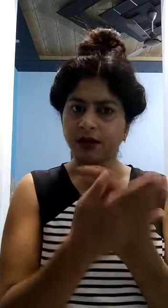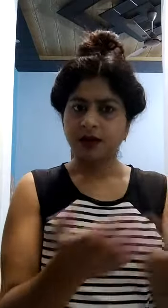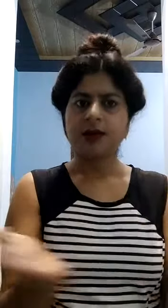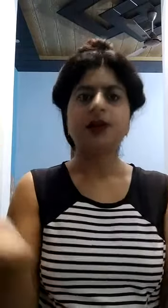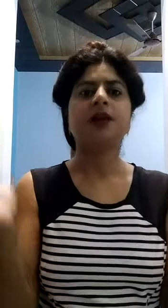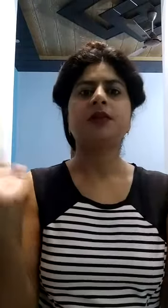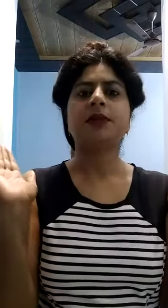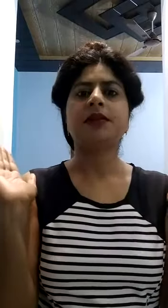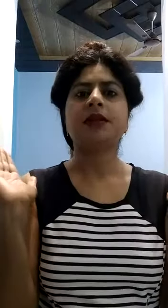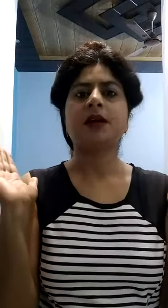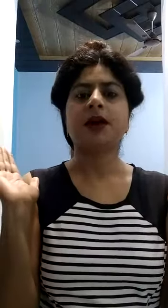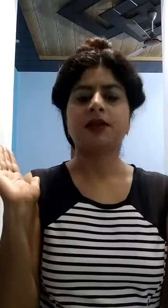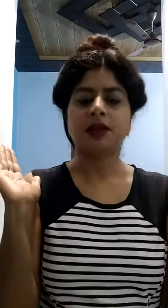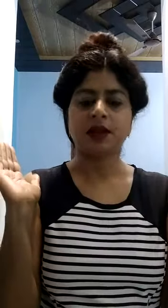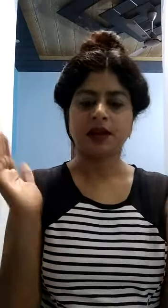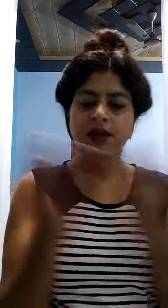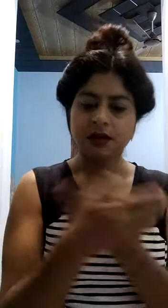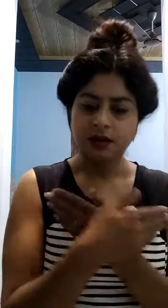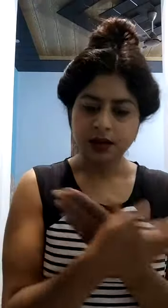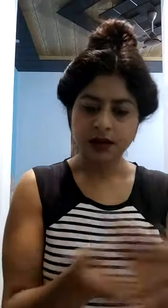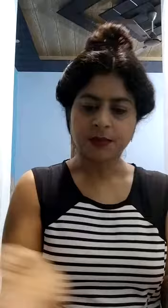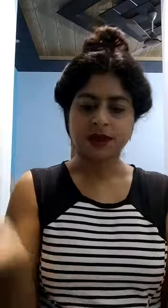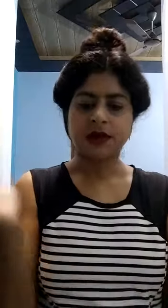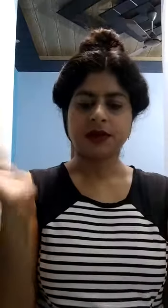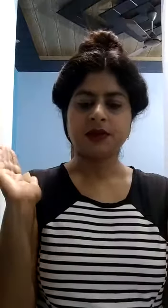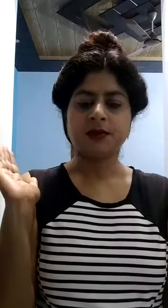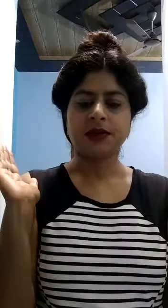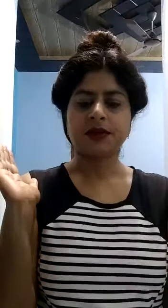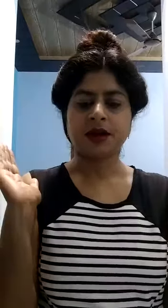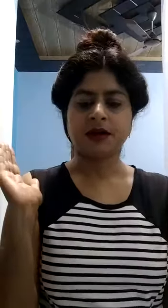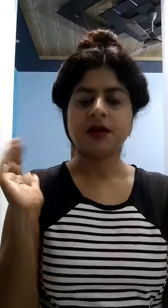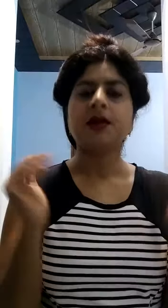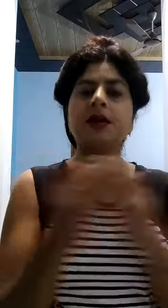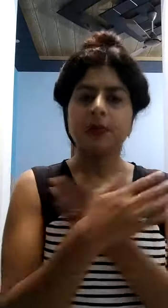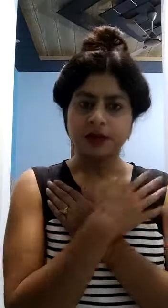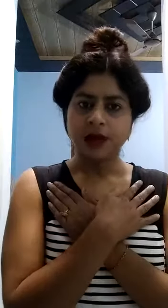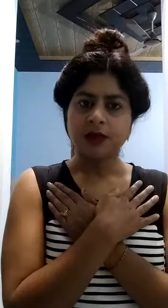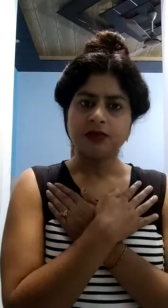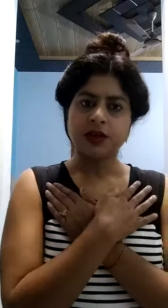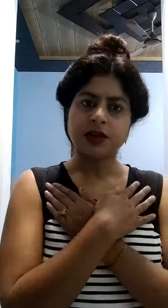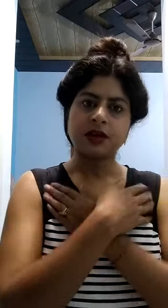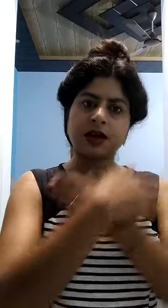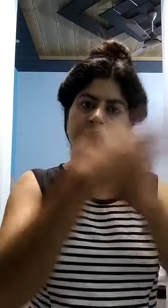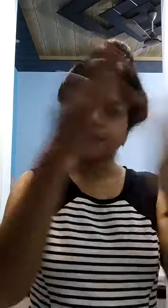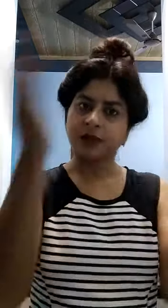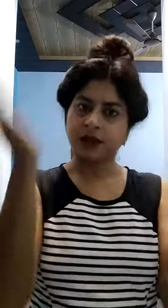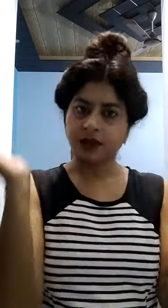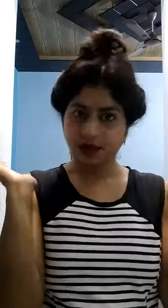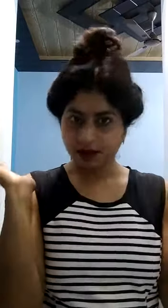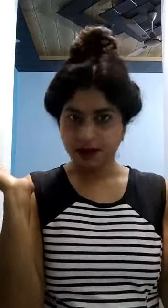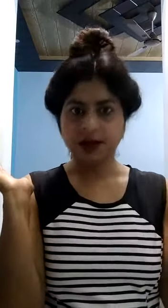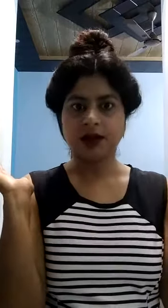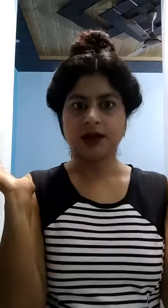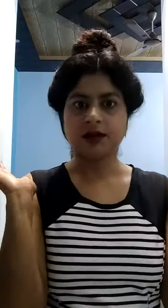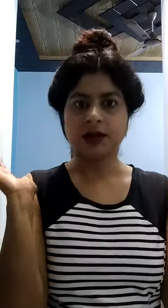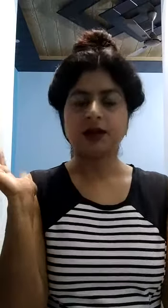यह यहां तक कि मुझे तेरी अनगिनत